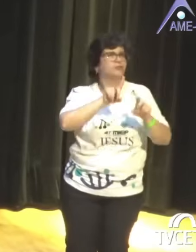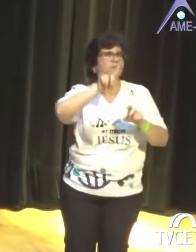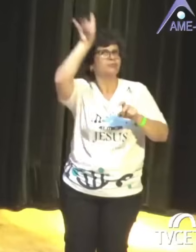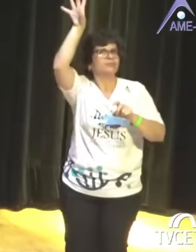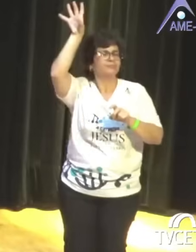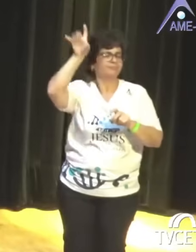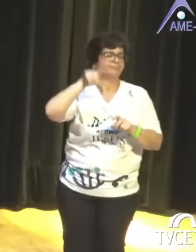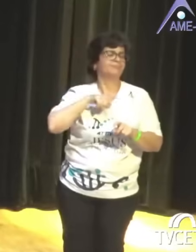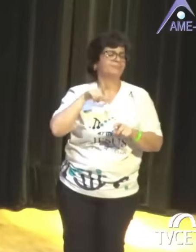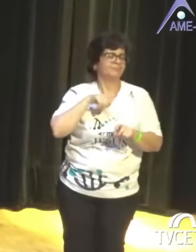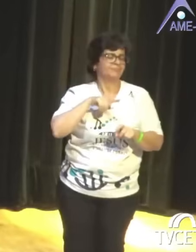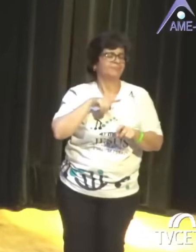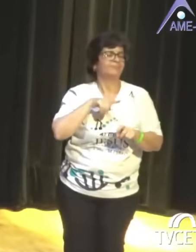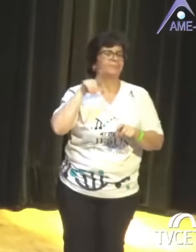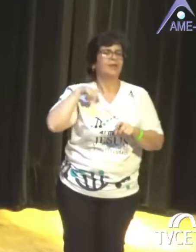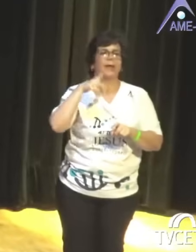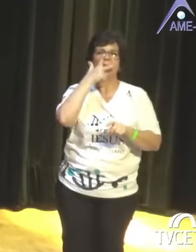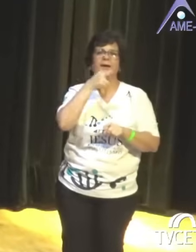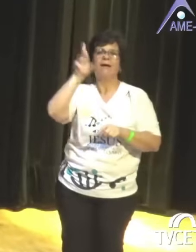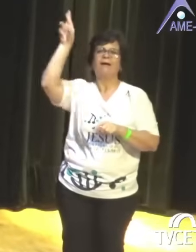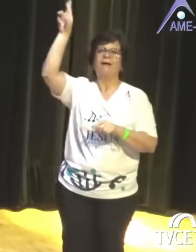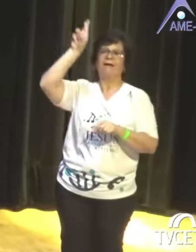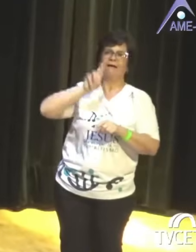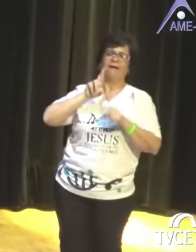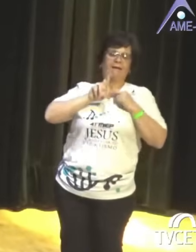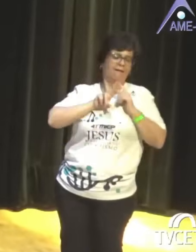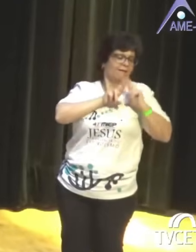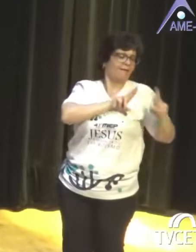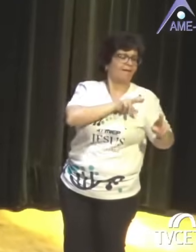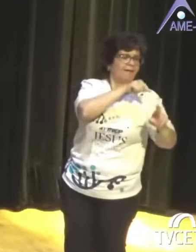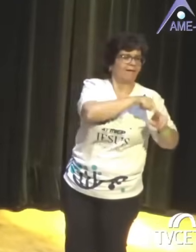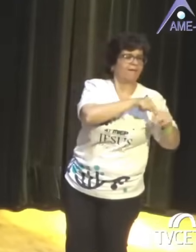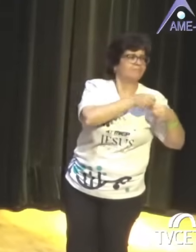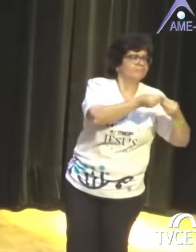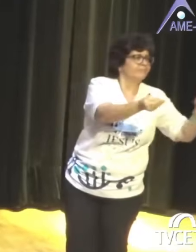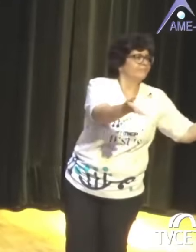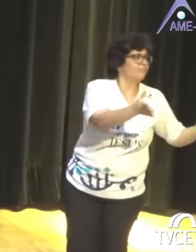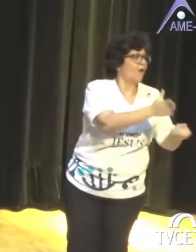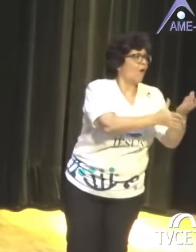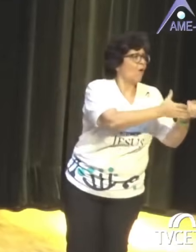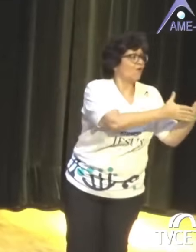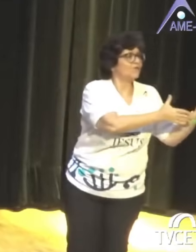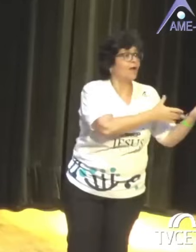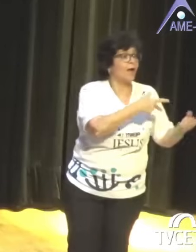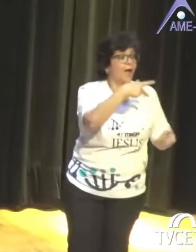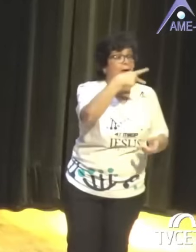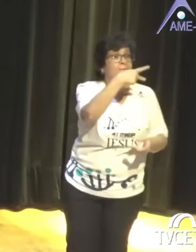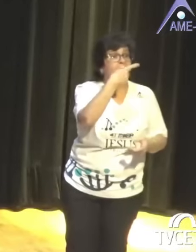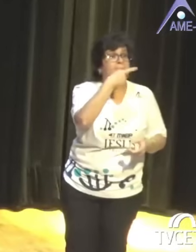divinas que representam a divindade até